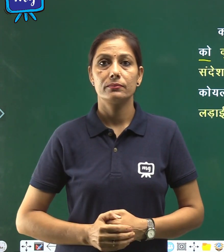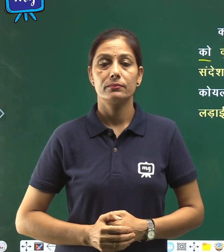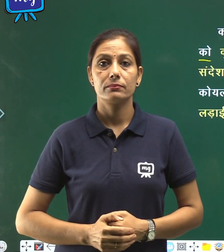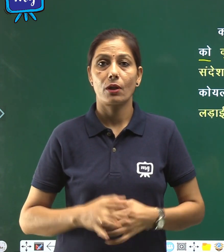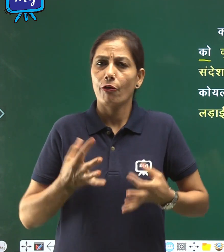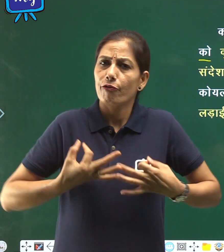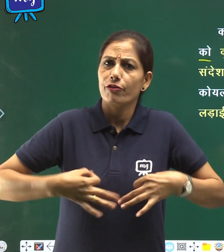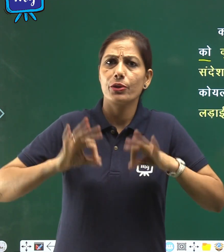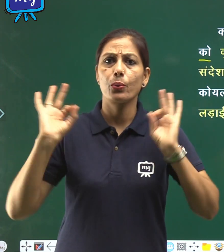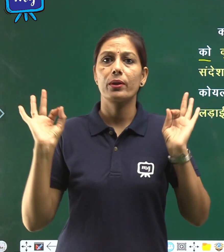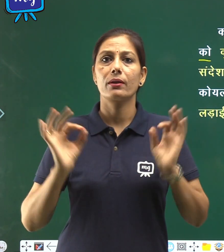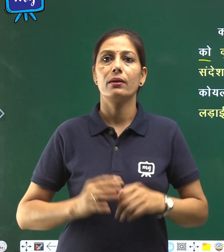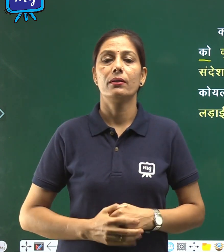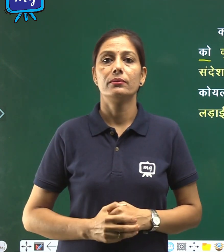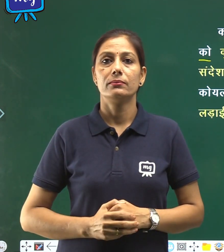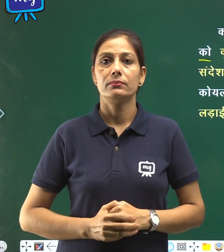स्वतंत्रता का